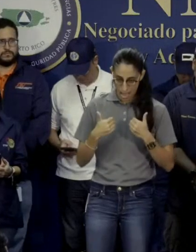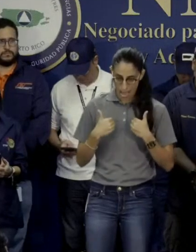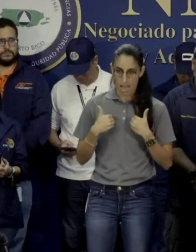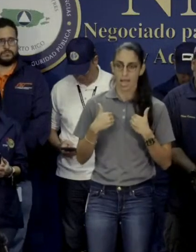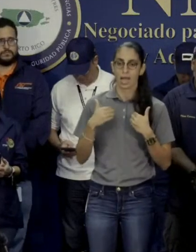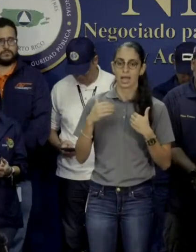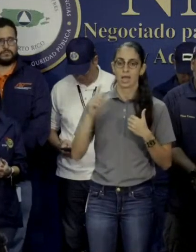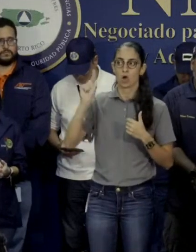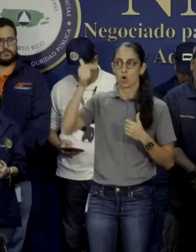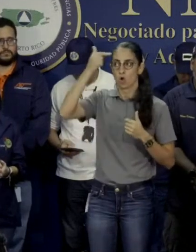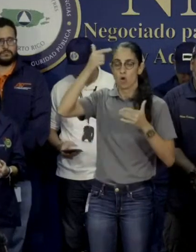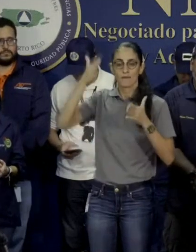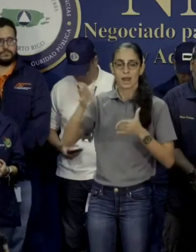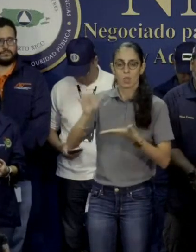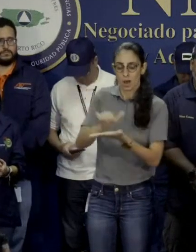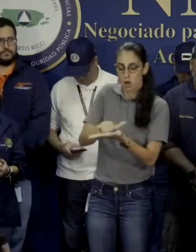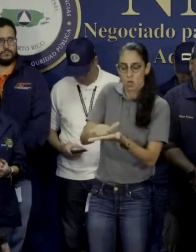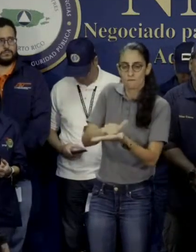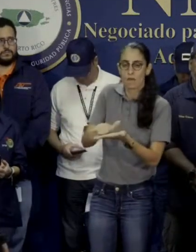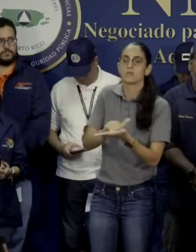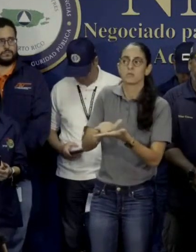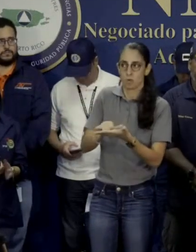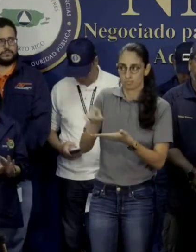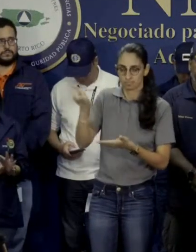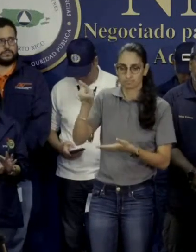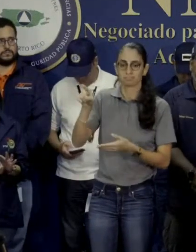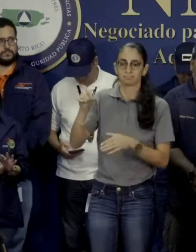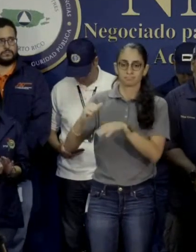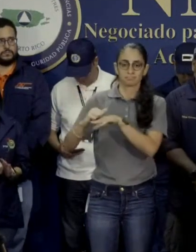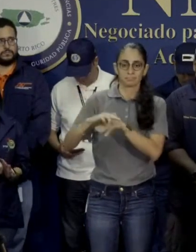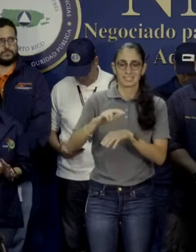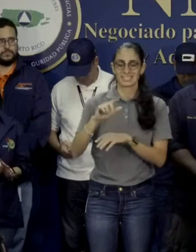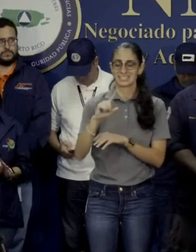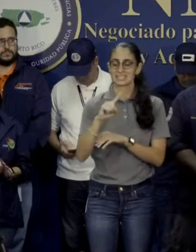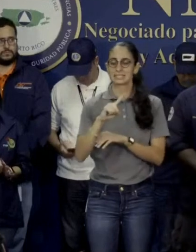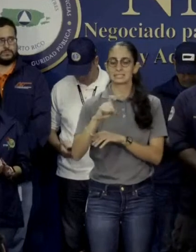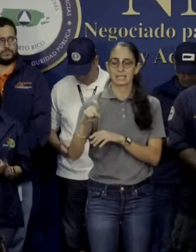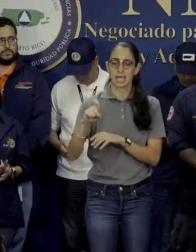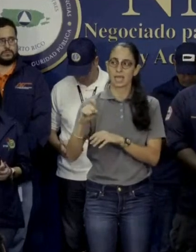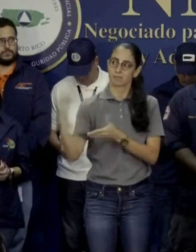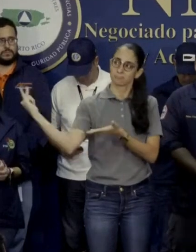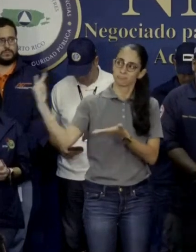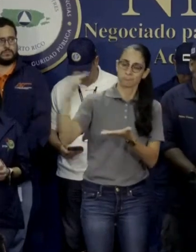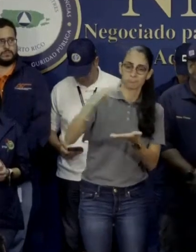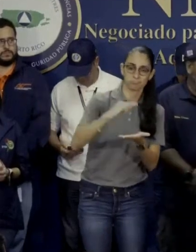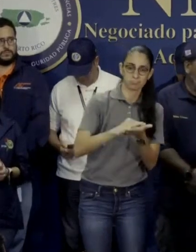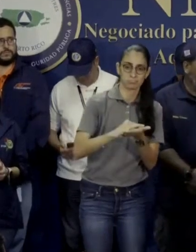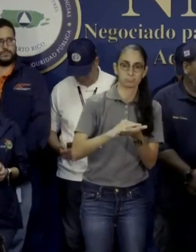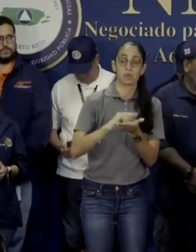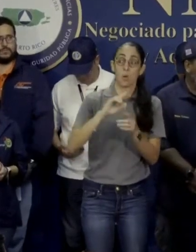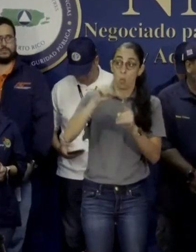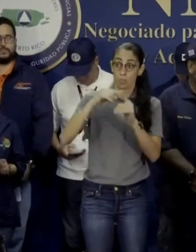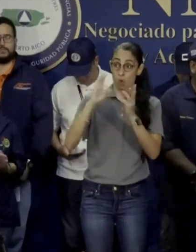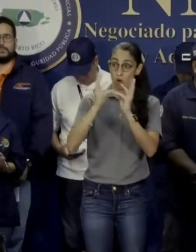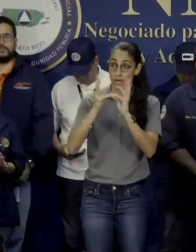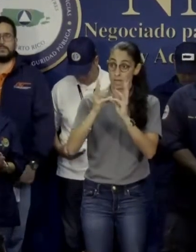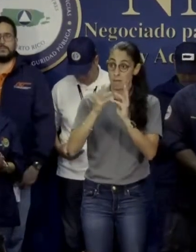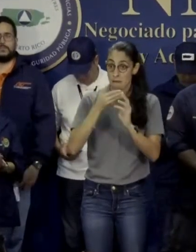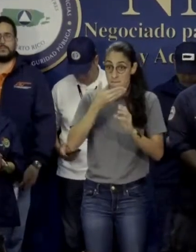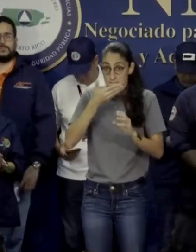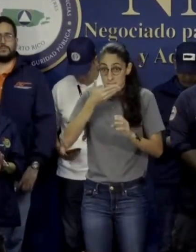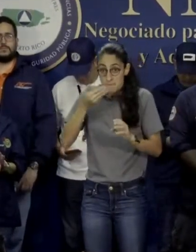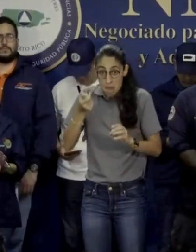parte de la gobernadora de Nueva York. Está asignando 100 primeros respondedores para venir a Puerto Rico tan pronto el clima lo permita.